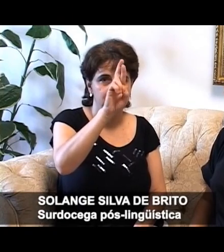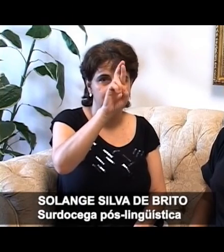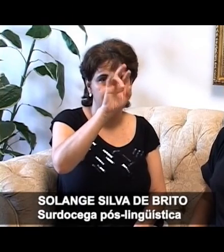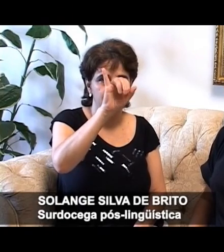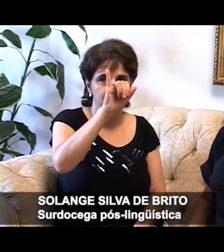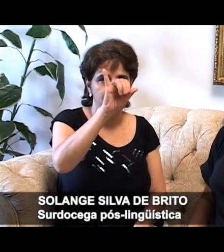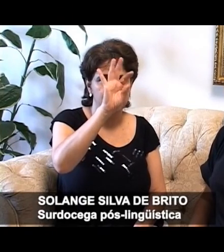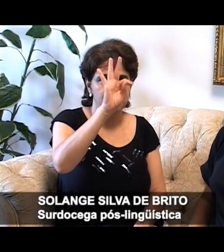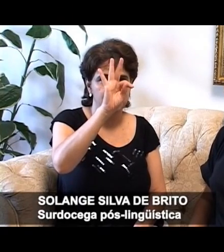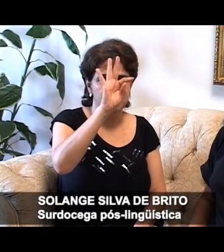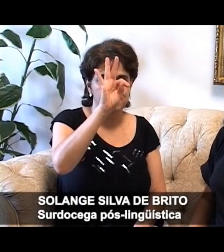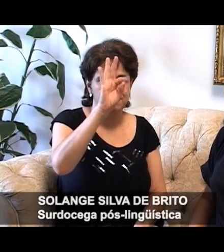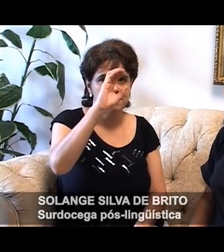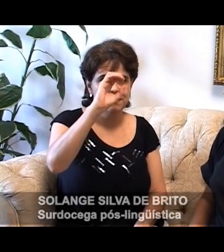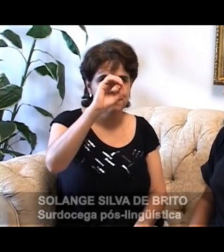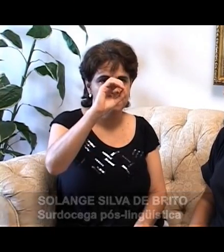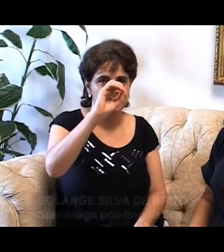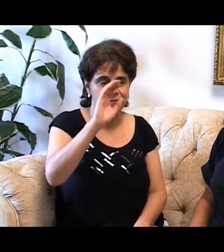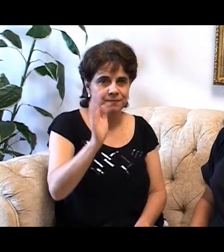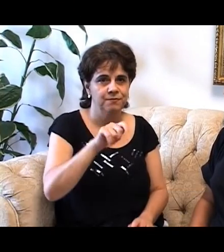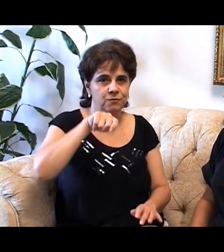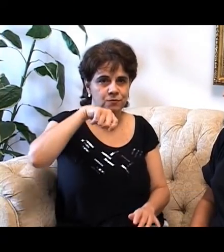de Brito.